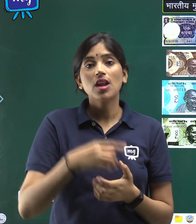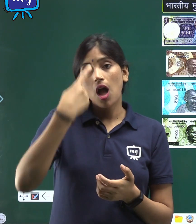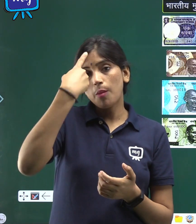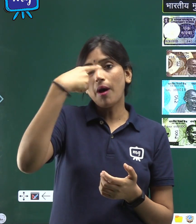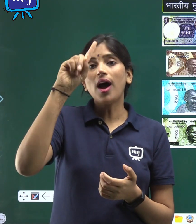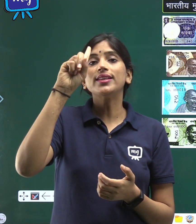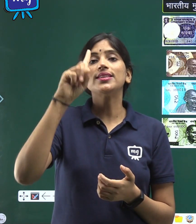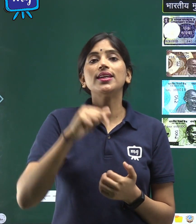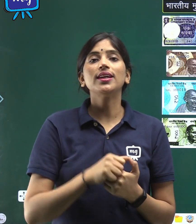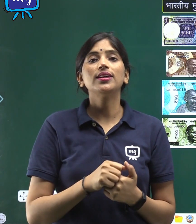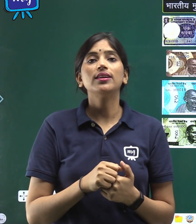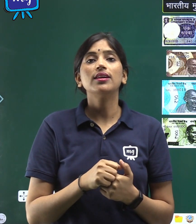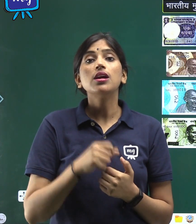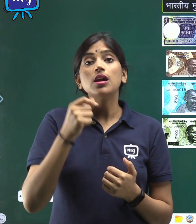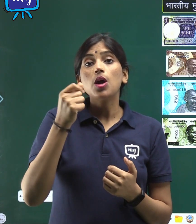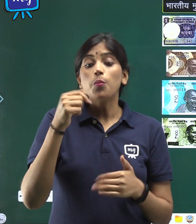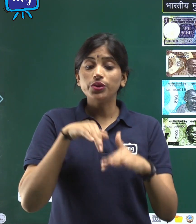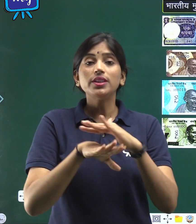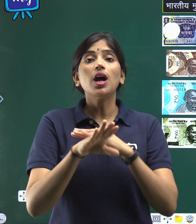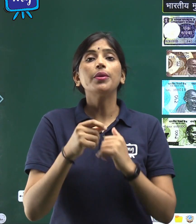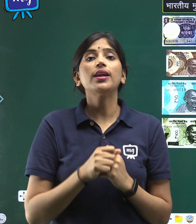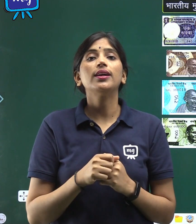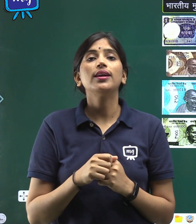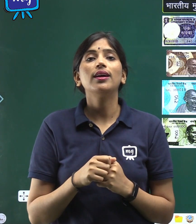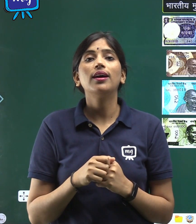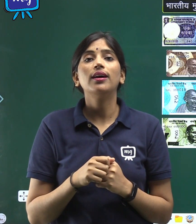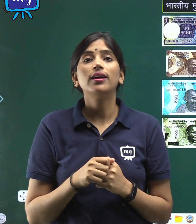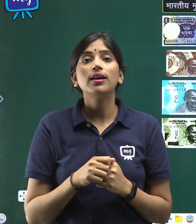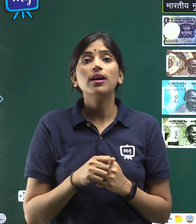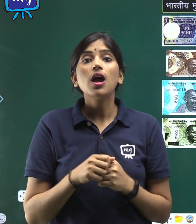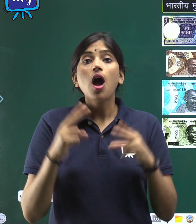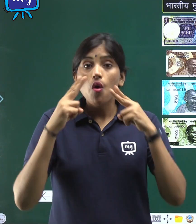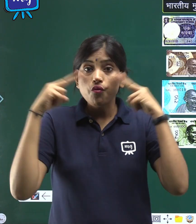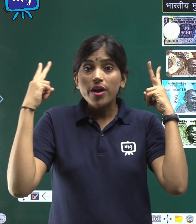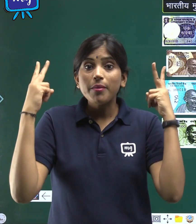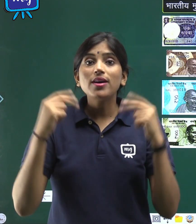भारतीय मुद्रा में प्रचलित